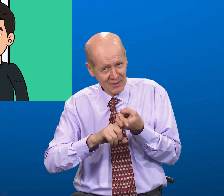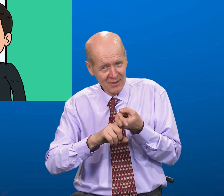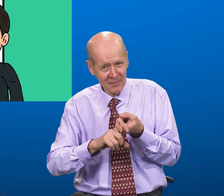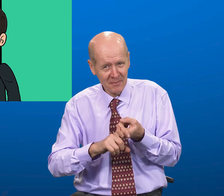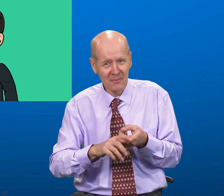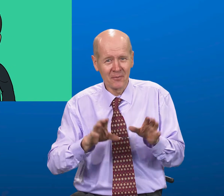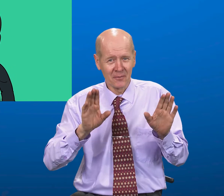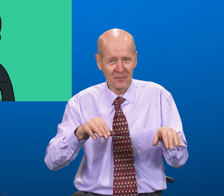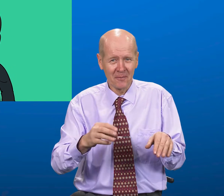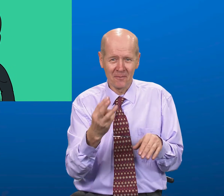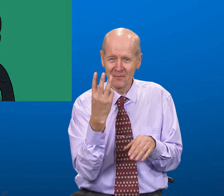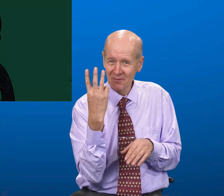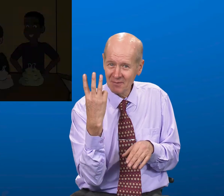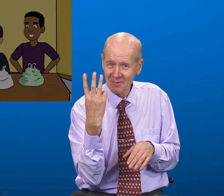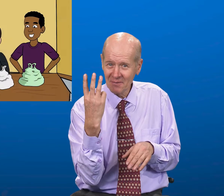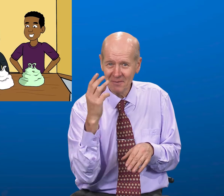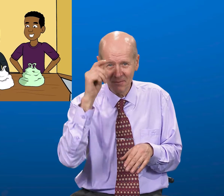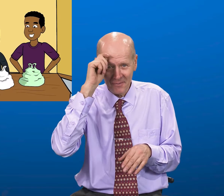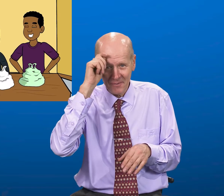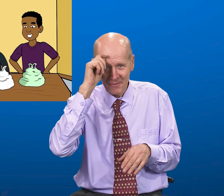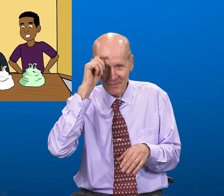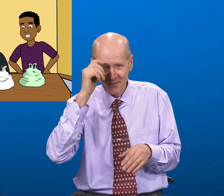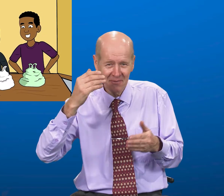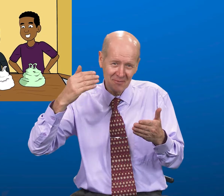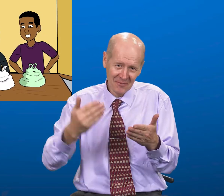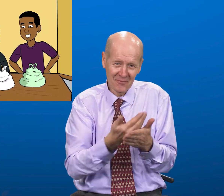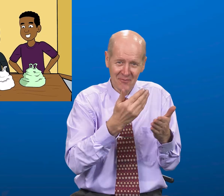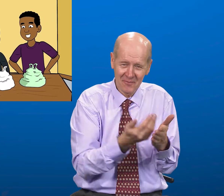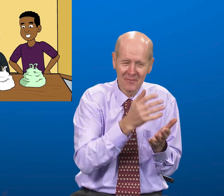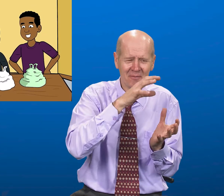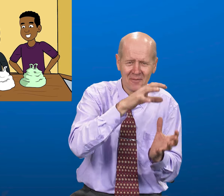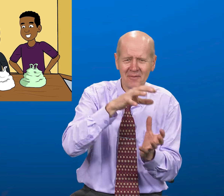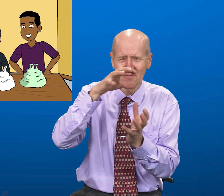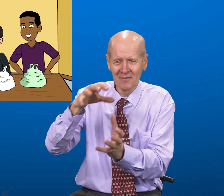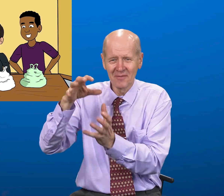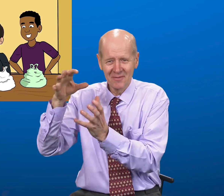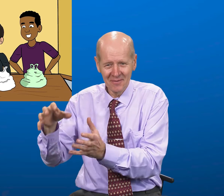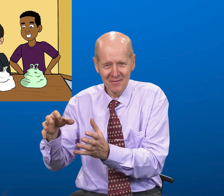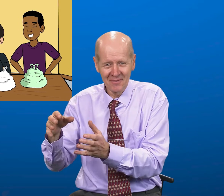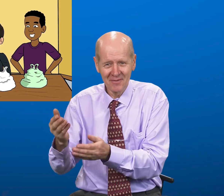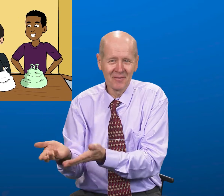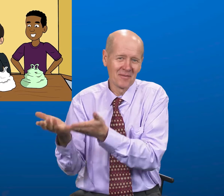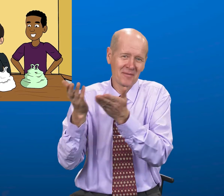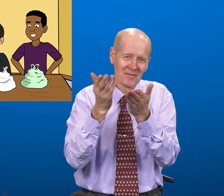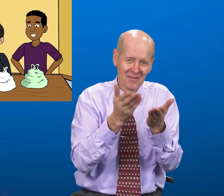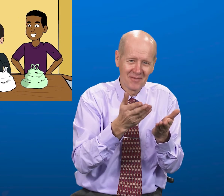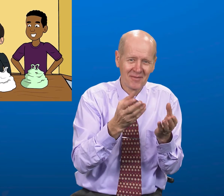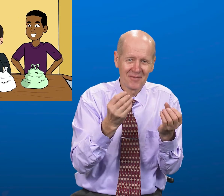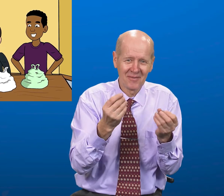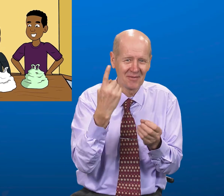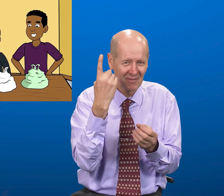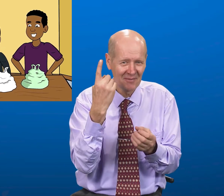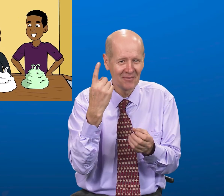– спросил он. Через несколько дней трое мальчиков собрались вместе, чтобы приготовить новые подарки. Они пригласили еще одного